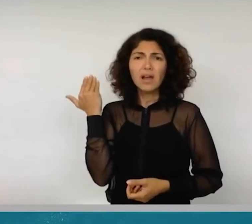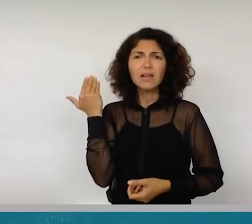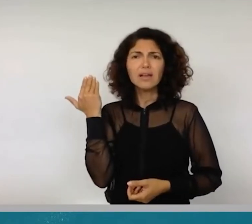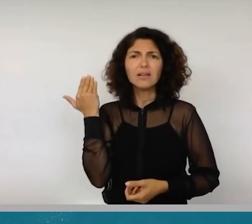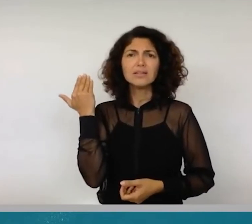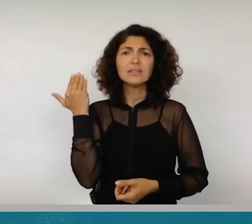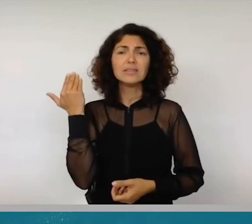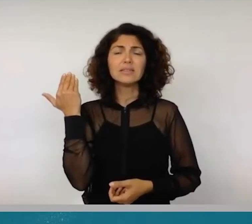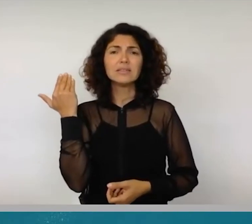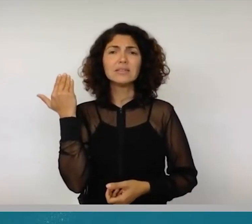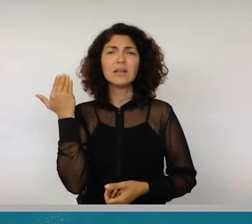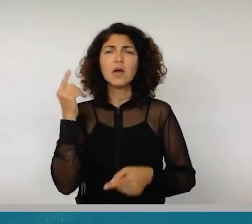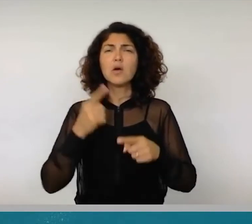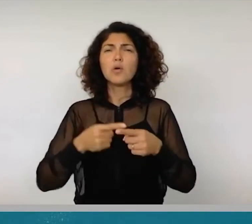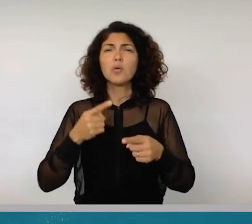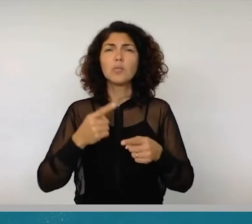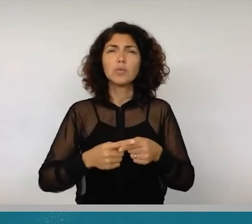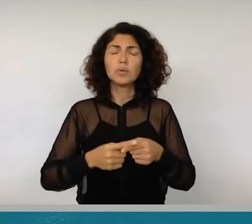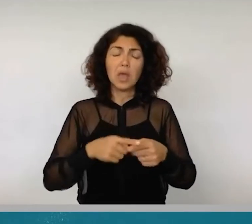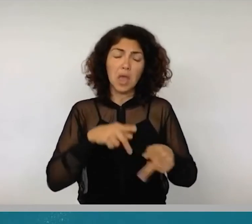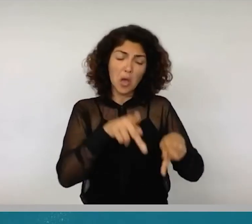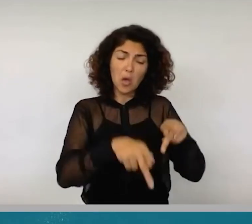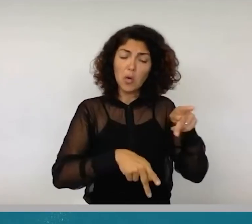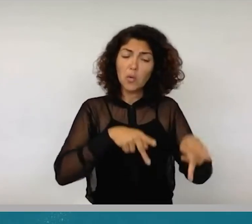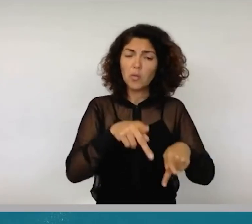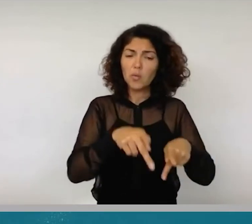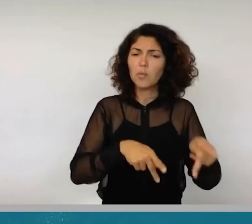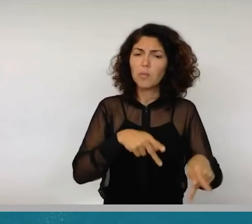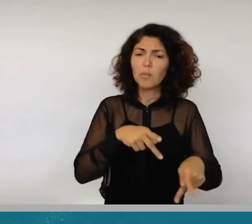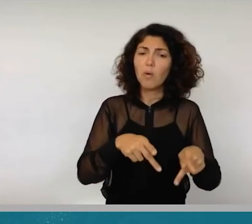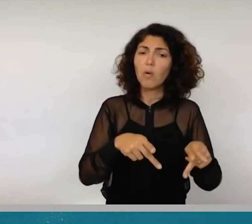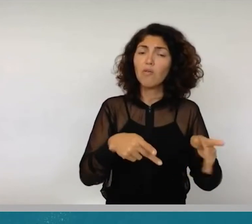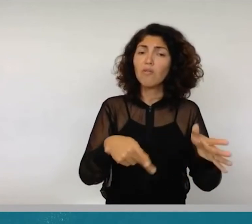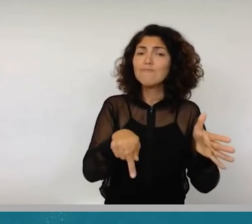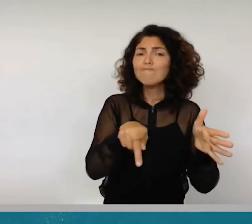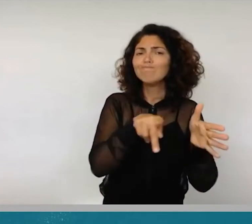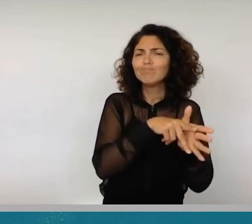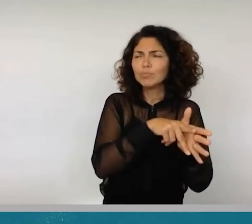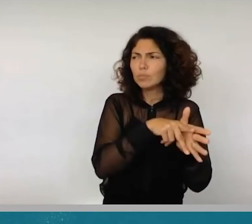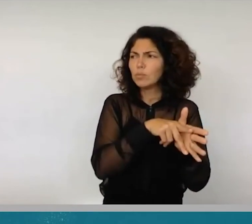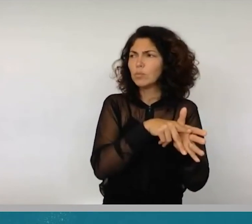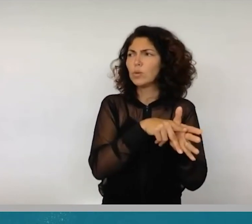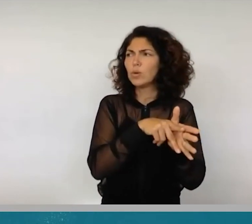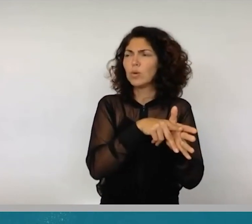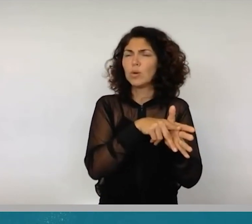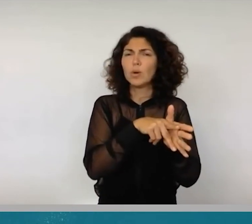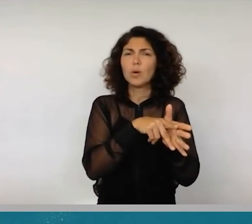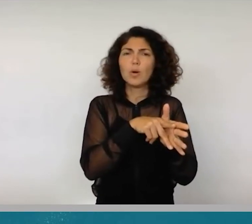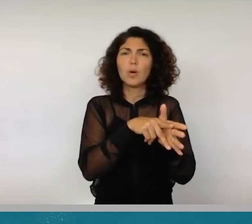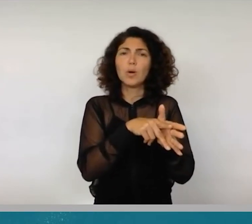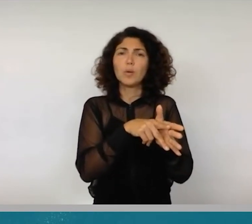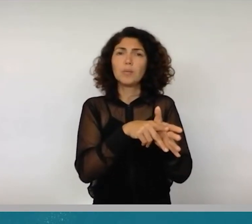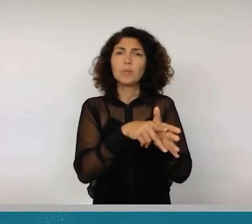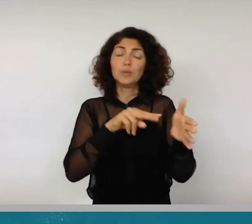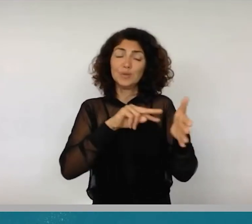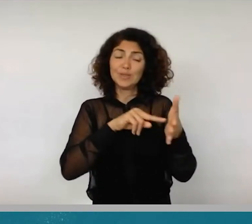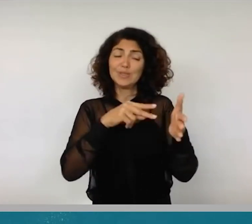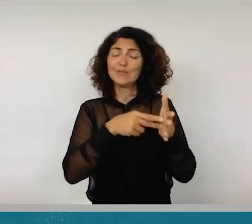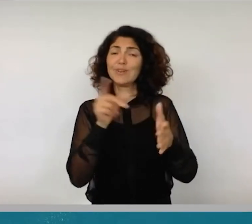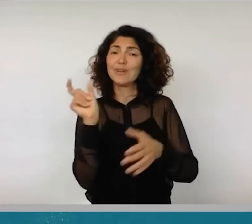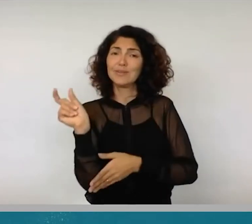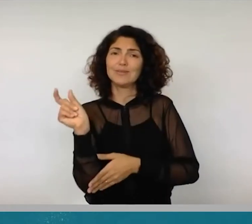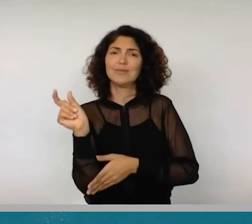um povo, de uma civilização, que a outra civilização não faz mesmo sentido. Então eu comecei a dar